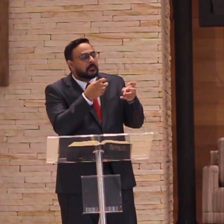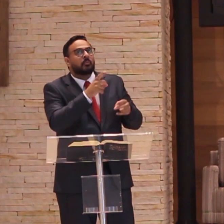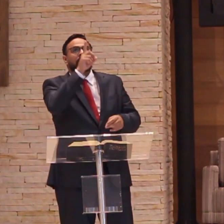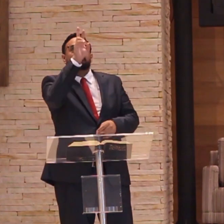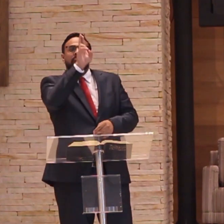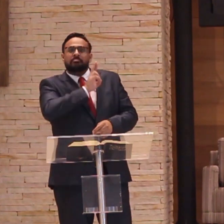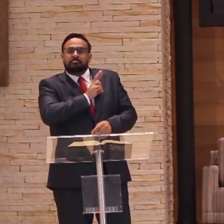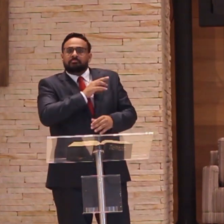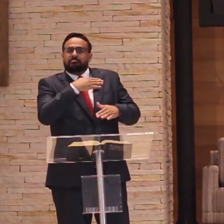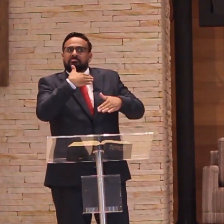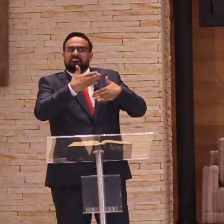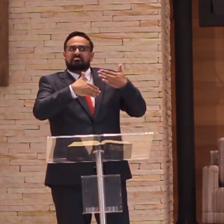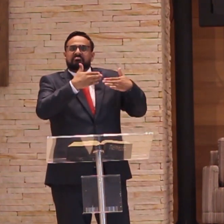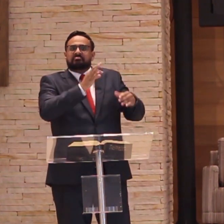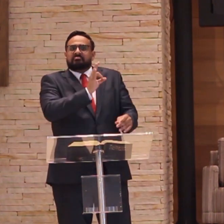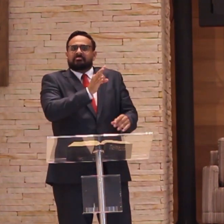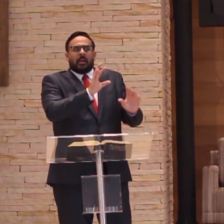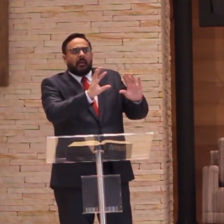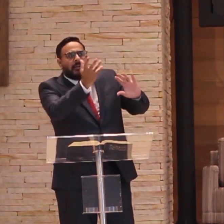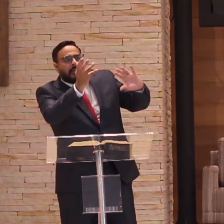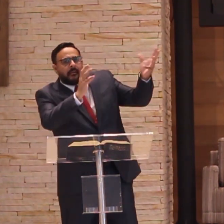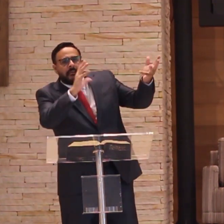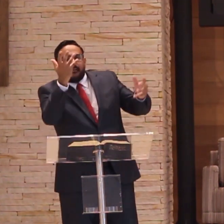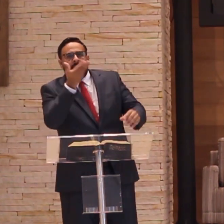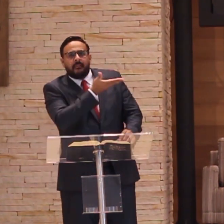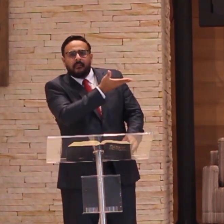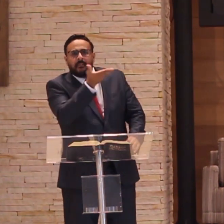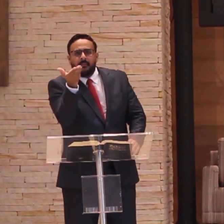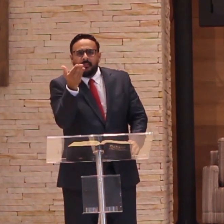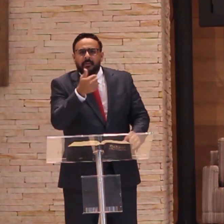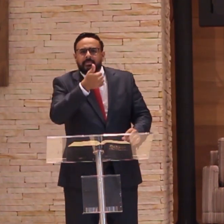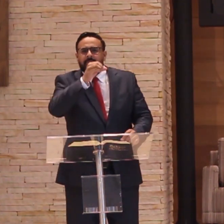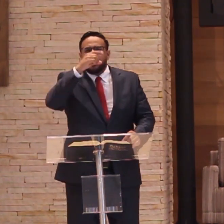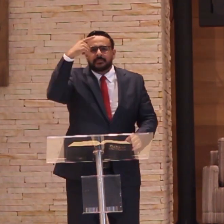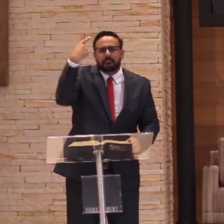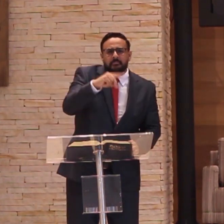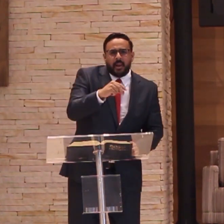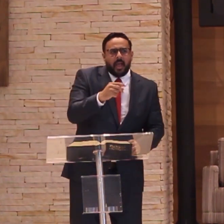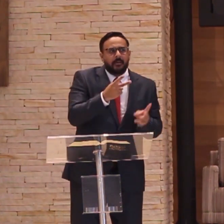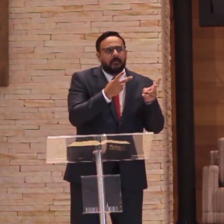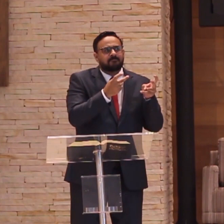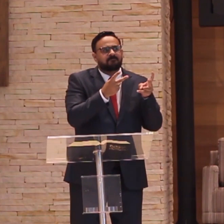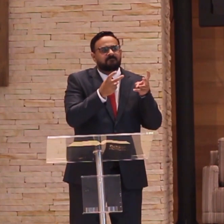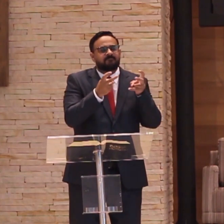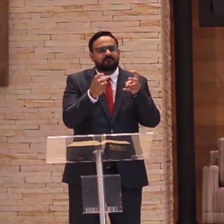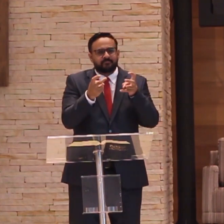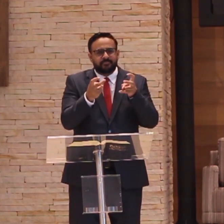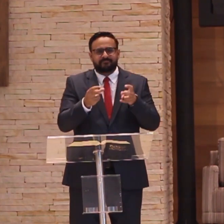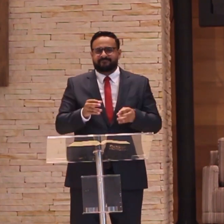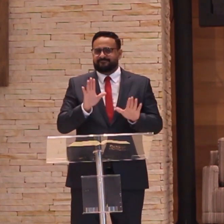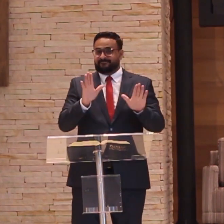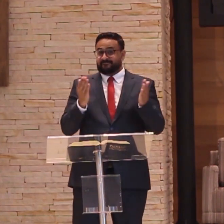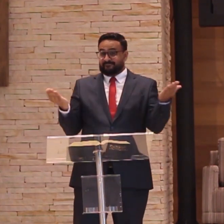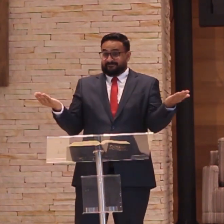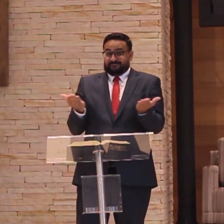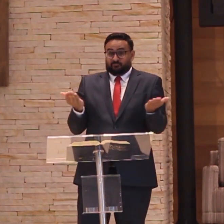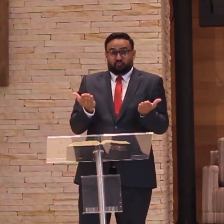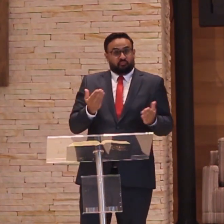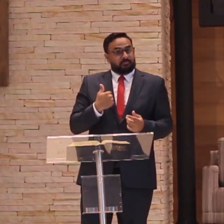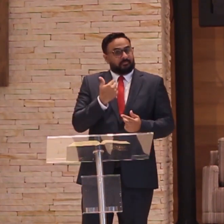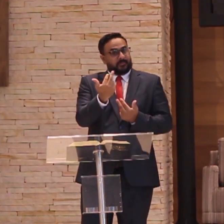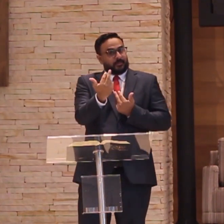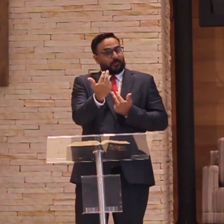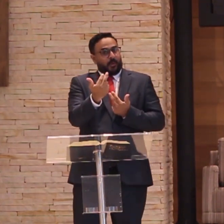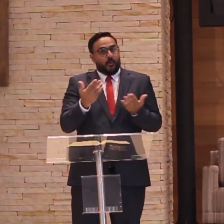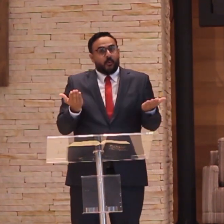gente clama a Deus, Deus ele dá uma resposta. O povo de Israel clamou a Deus, as 10 pragas estavam caindo, mas